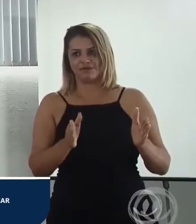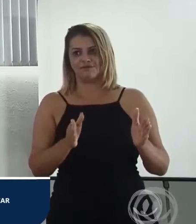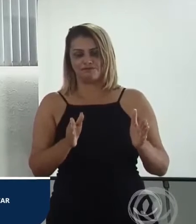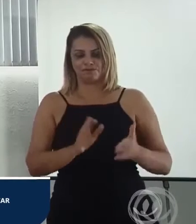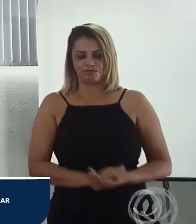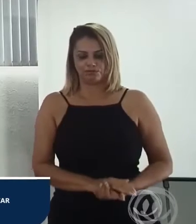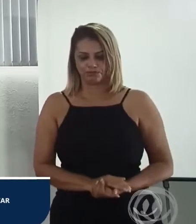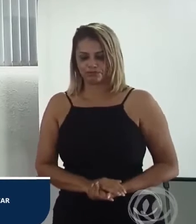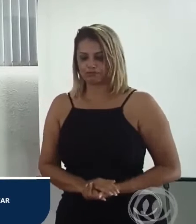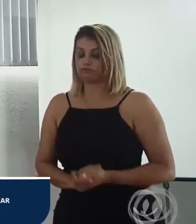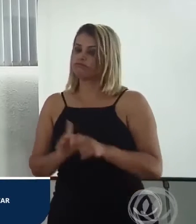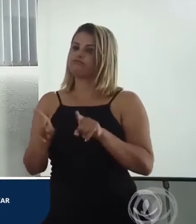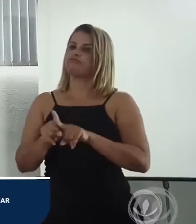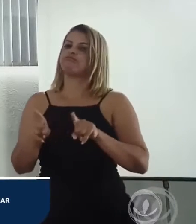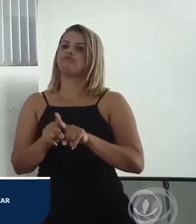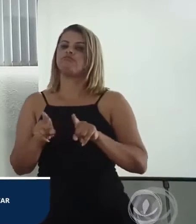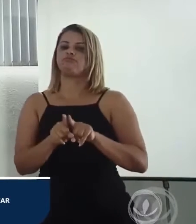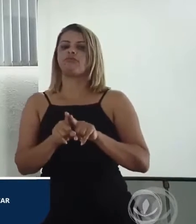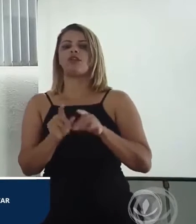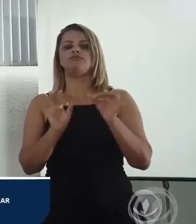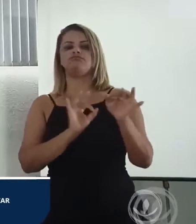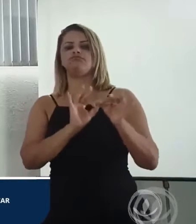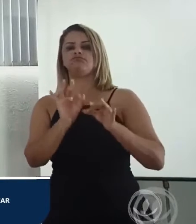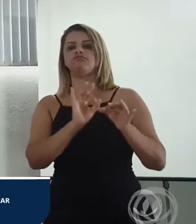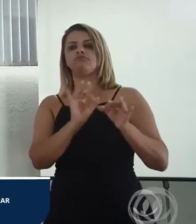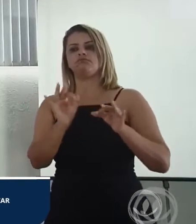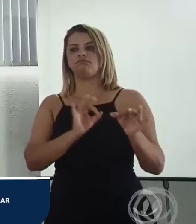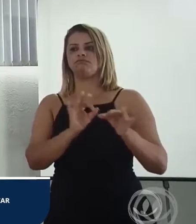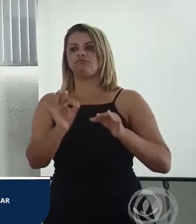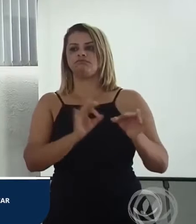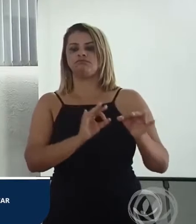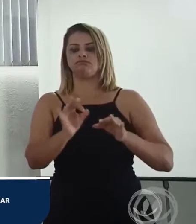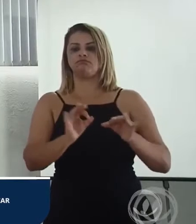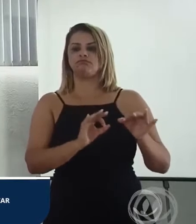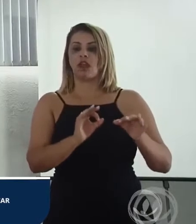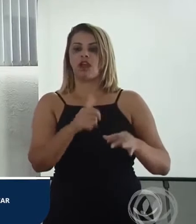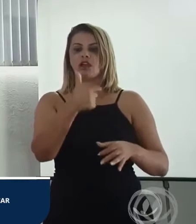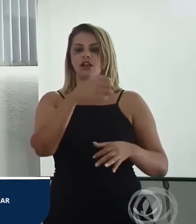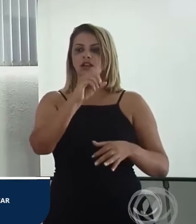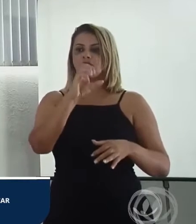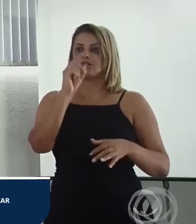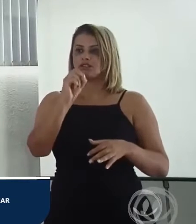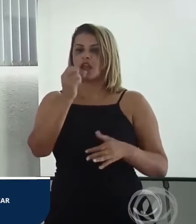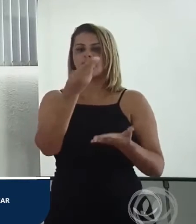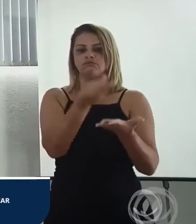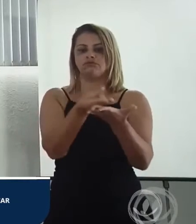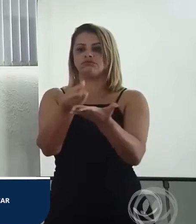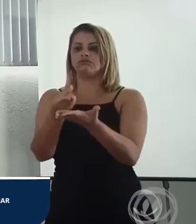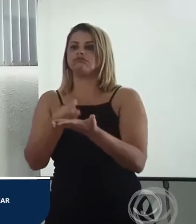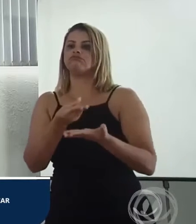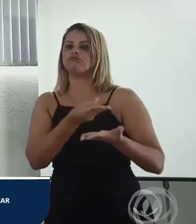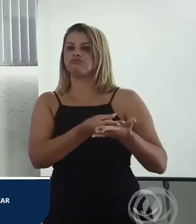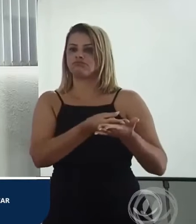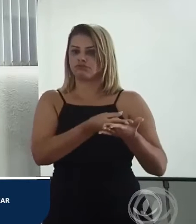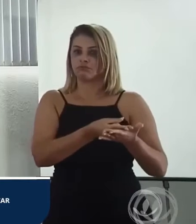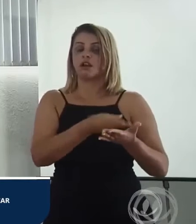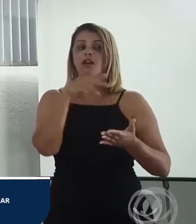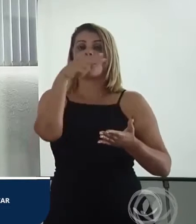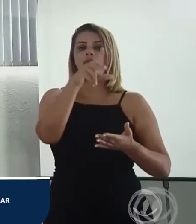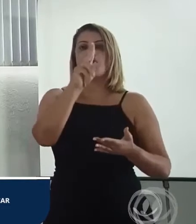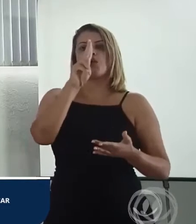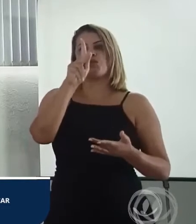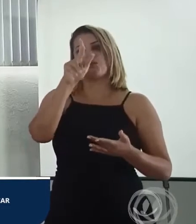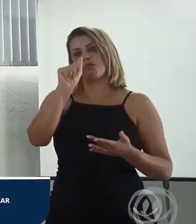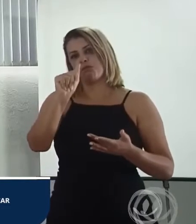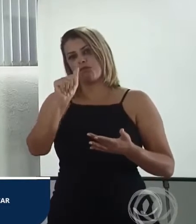a contratualização com o Estado de 20 leitos semi-intensivos e 6 leitos intensivos, todos na UPA, para o